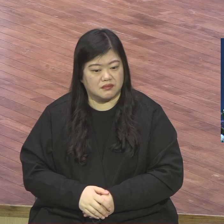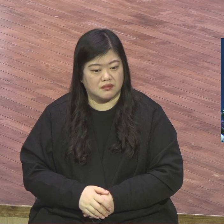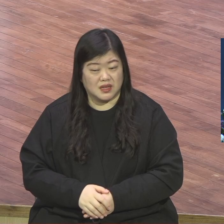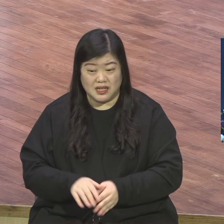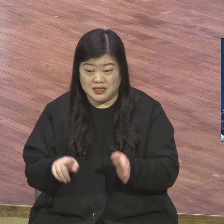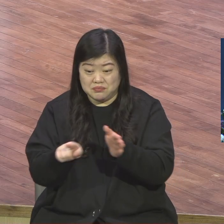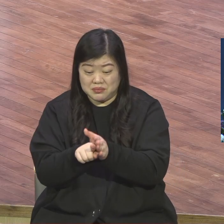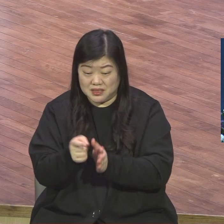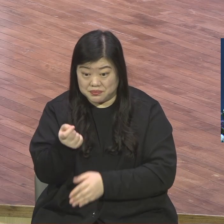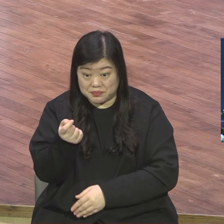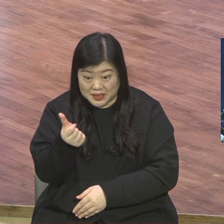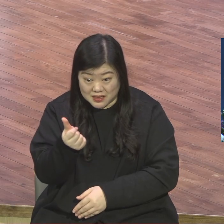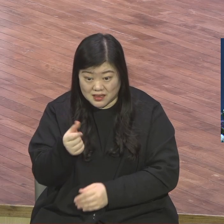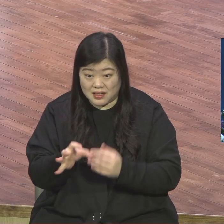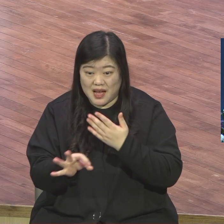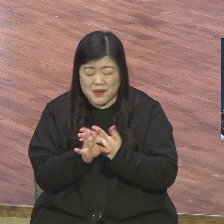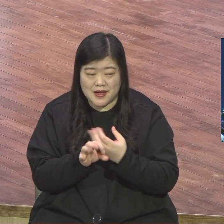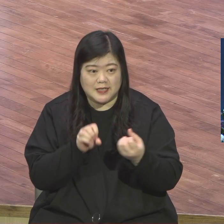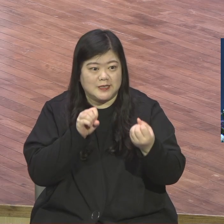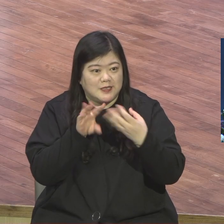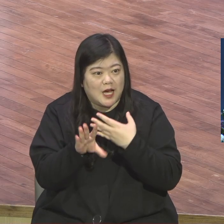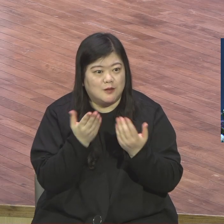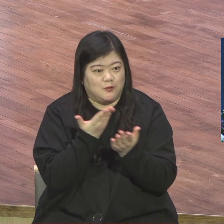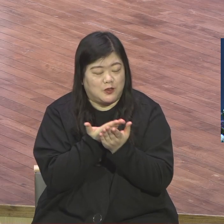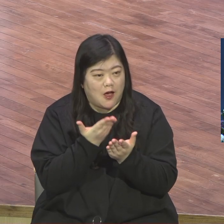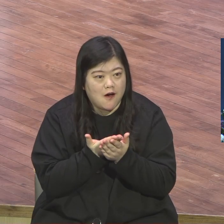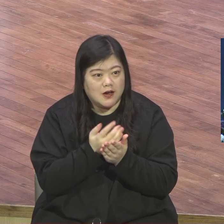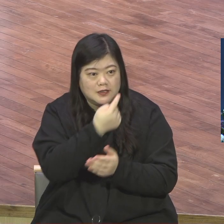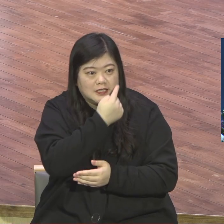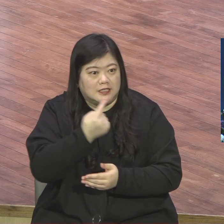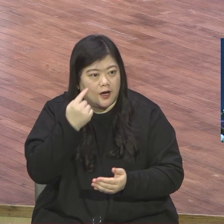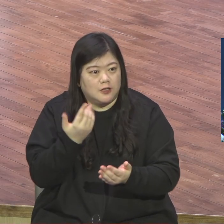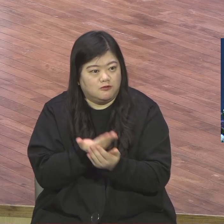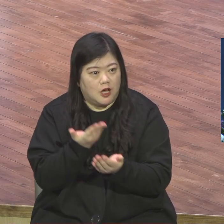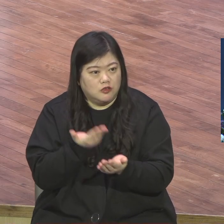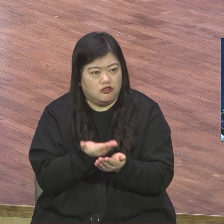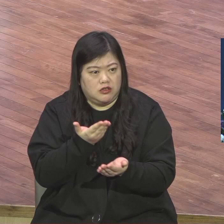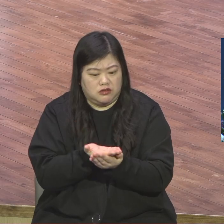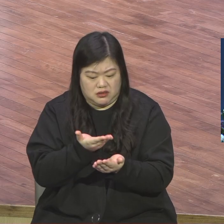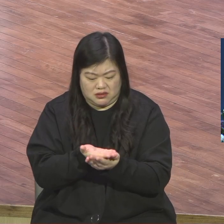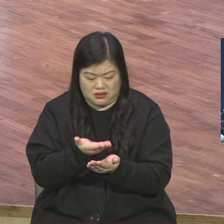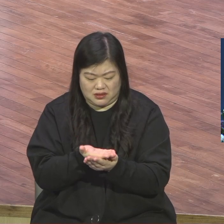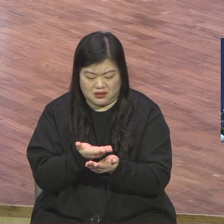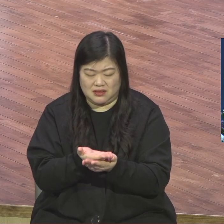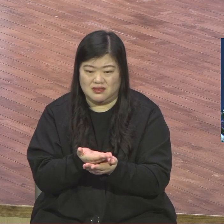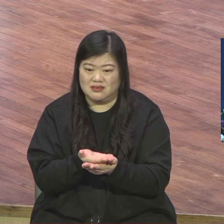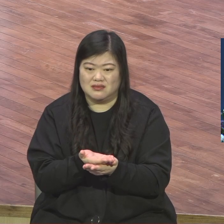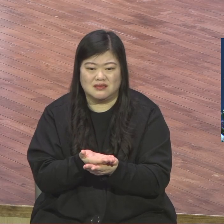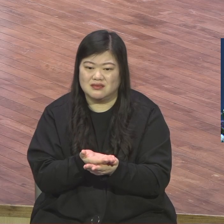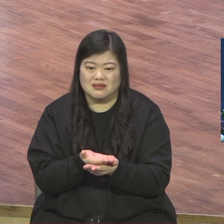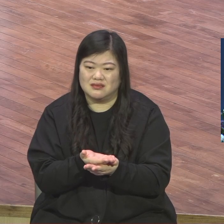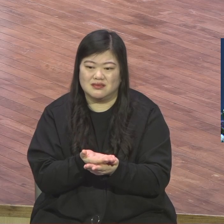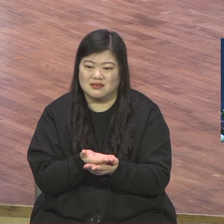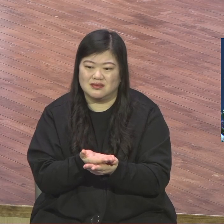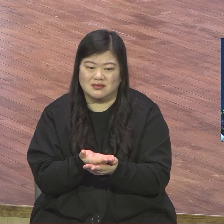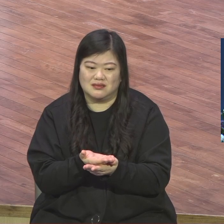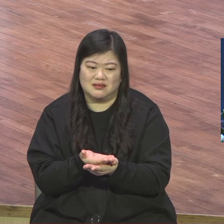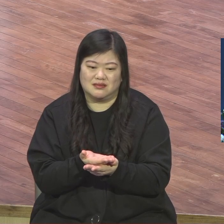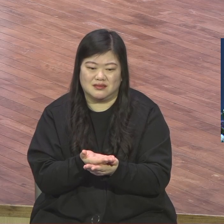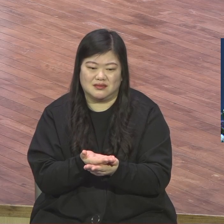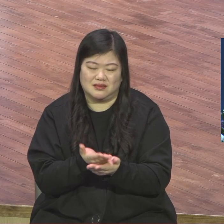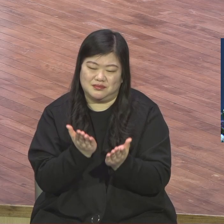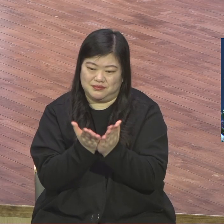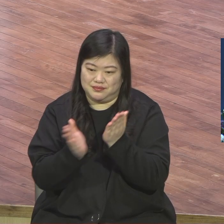주세요. 사실 복음을 아는 것도 놀라운 축복이지만은 여기에서